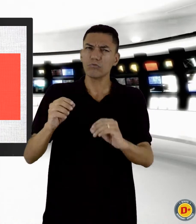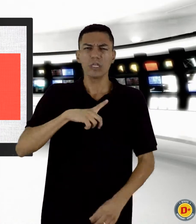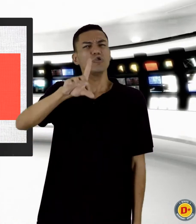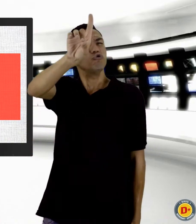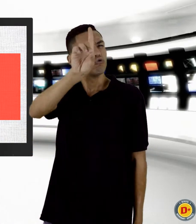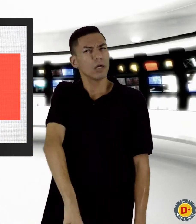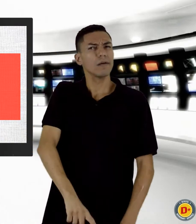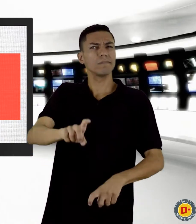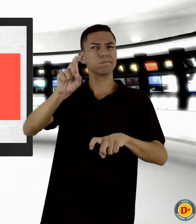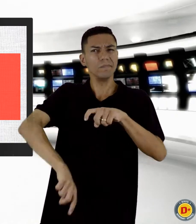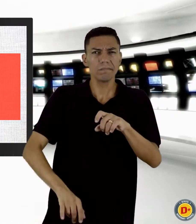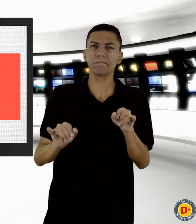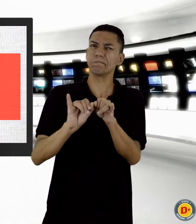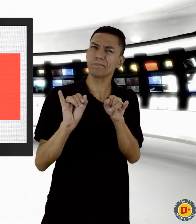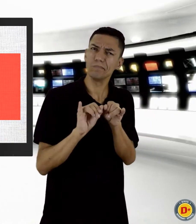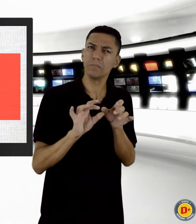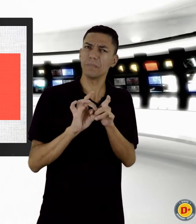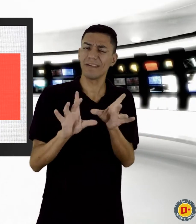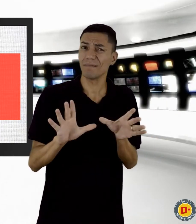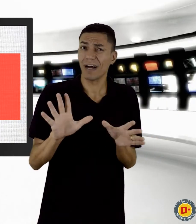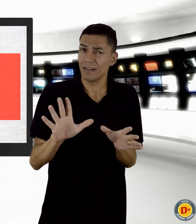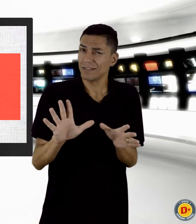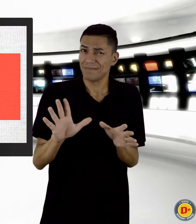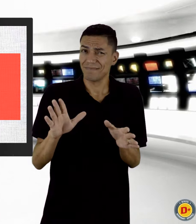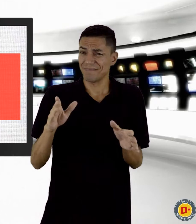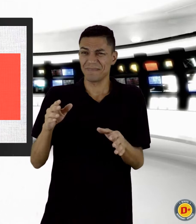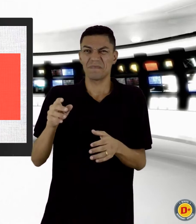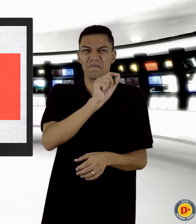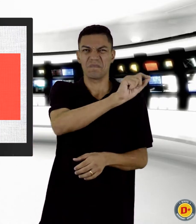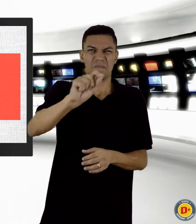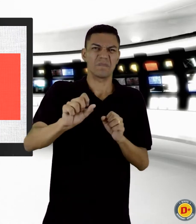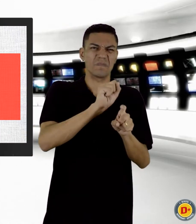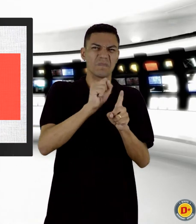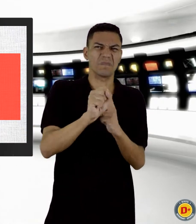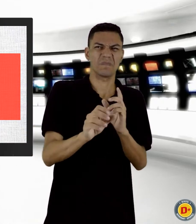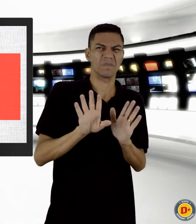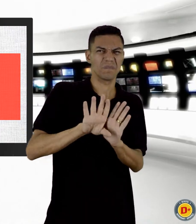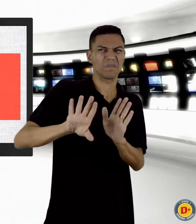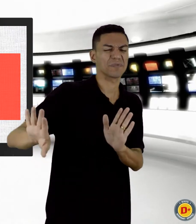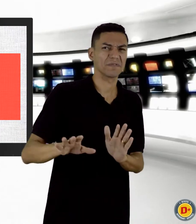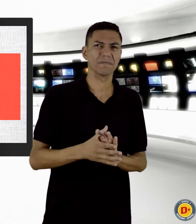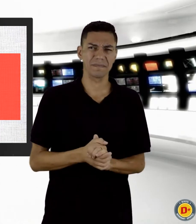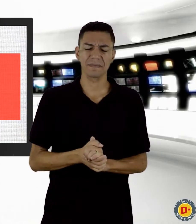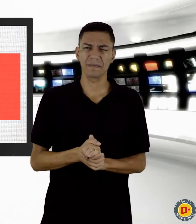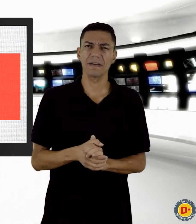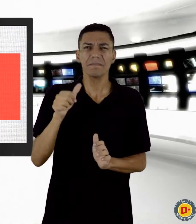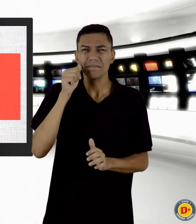Há 10 anos, fui diagnosticada com distrofia muscular. Eu tinha 29 anos e minha vida era bem